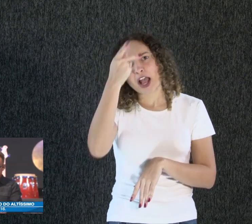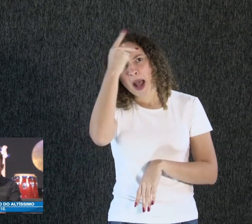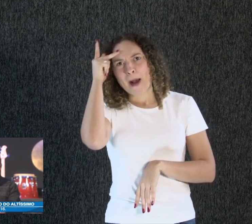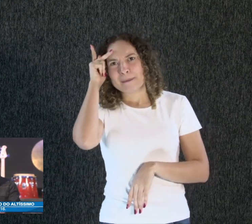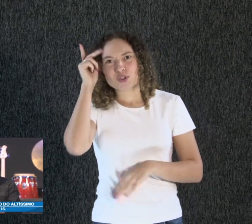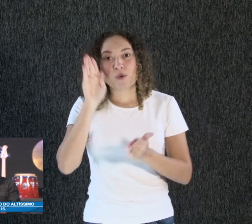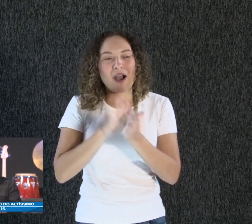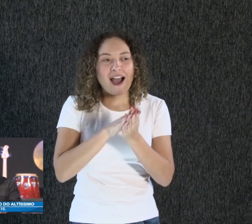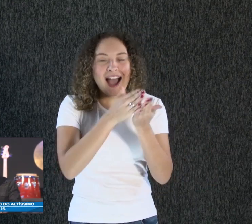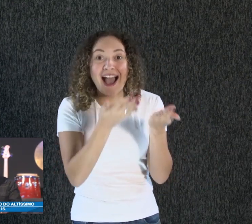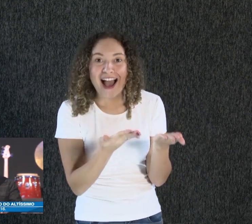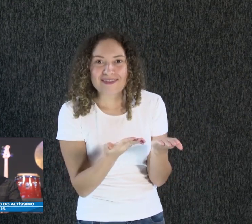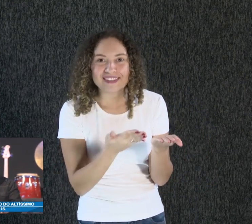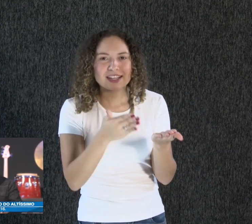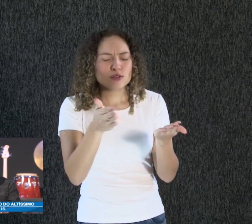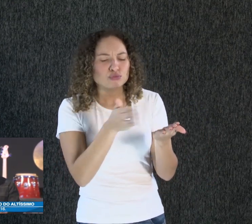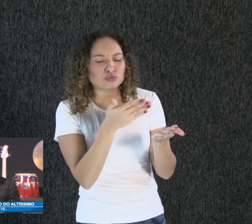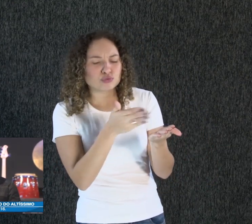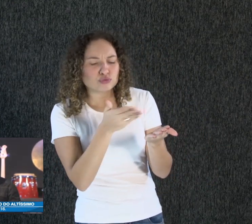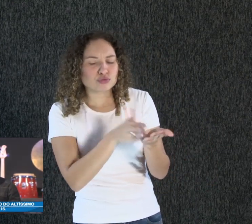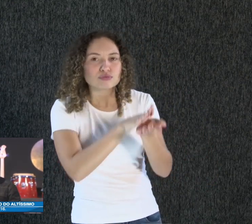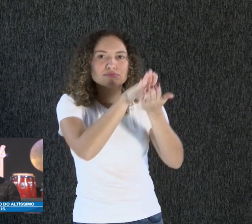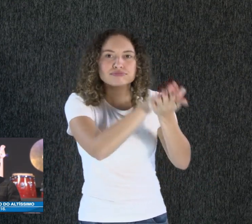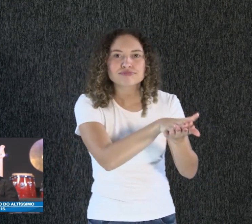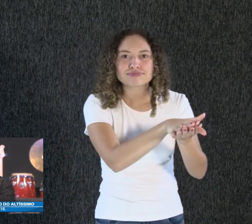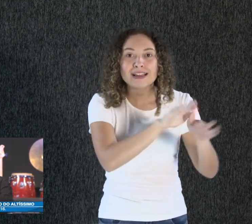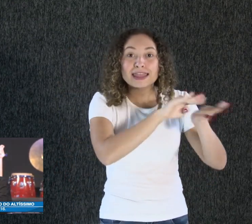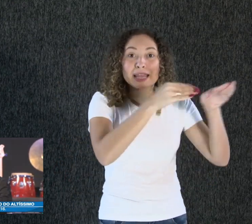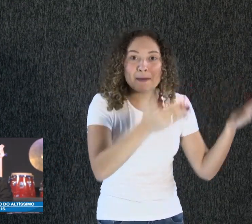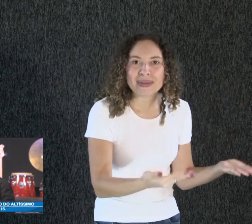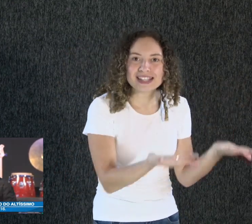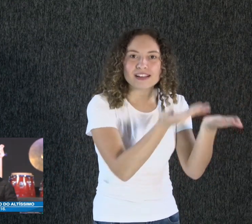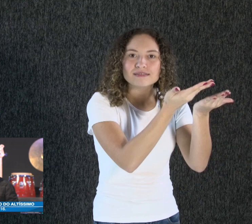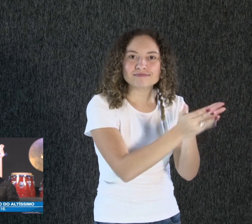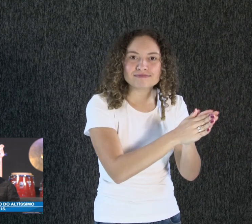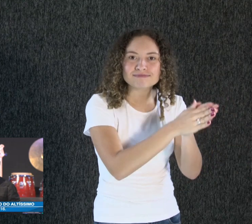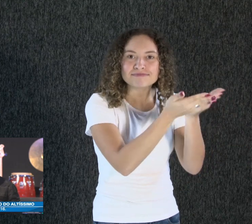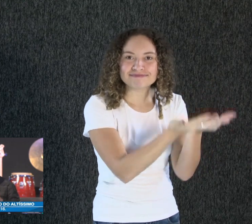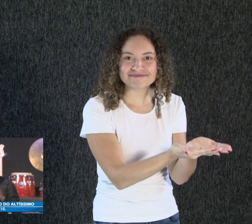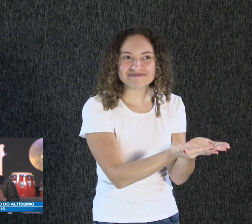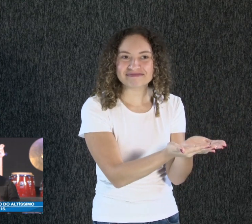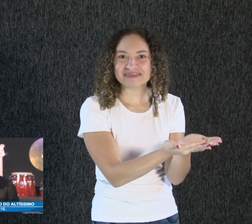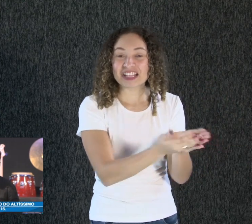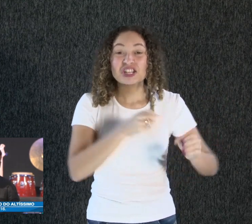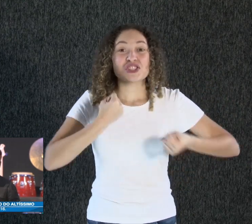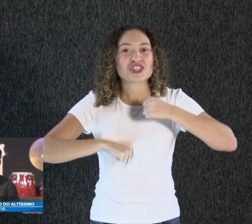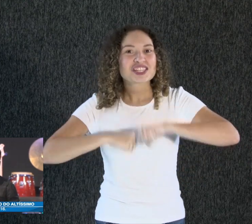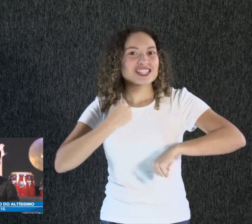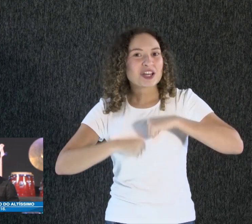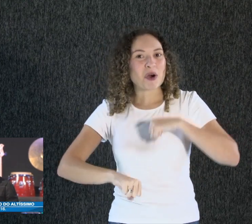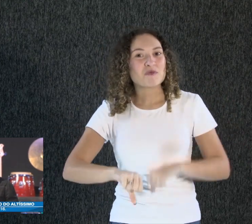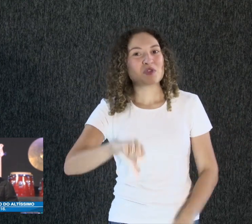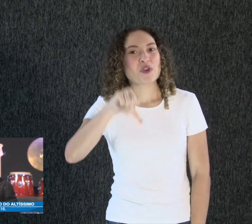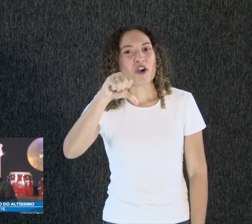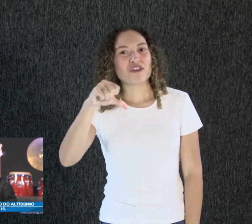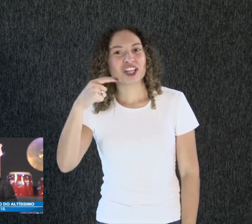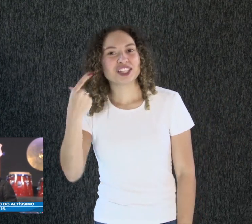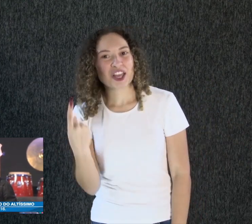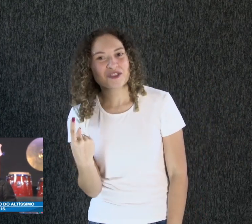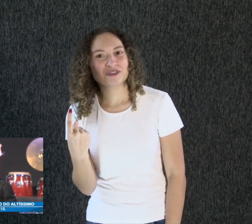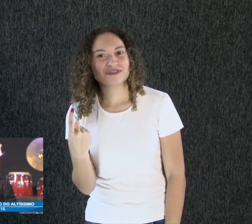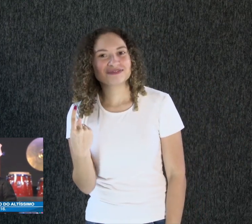Muitos deixam a Bíblia aberta na sala de casa, justamente nesse salmo, Salmo 91, um